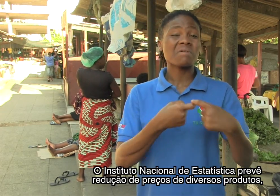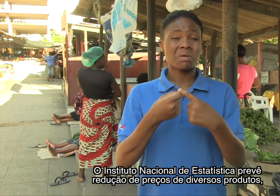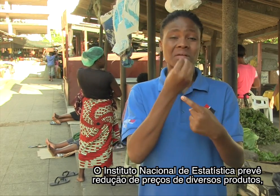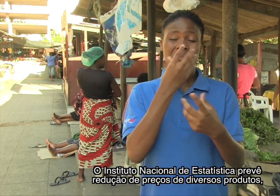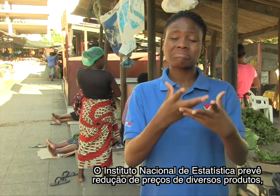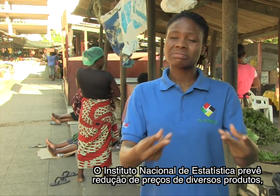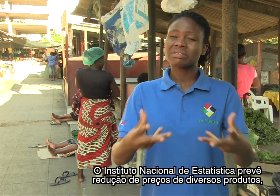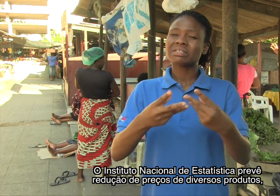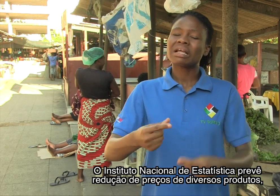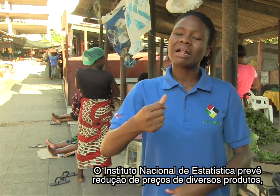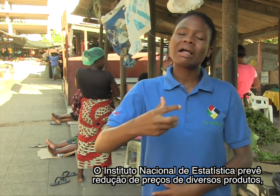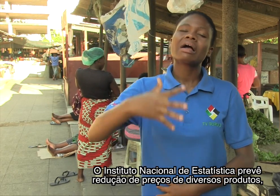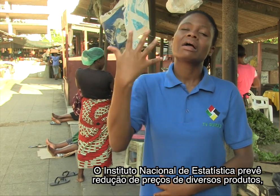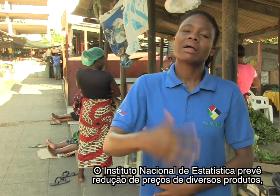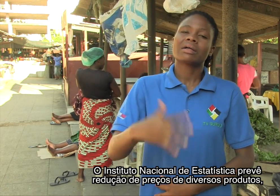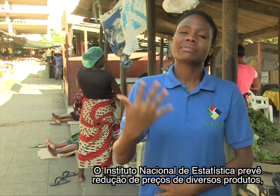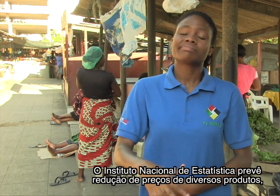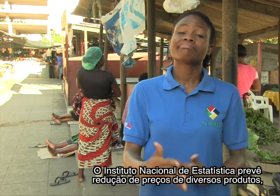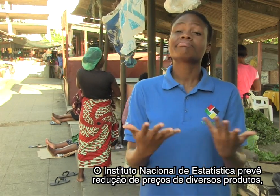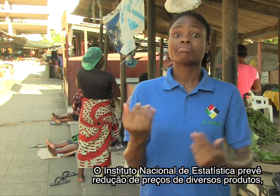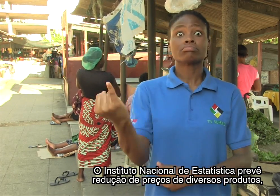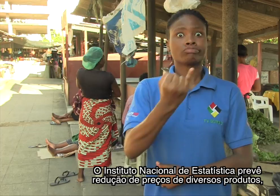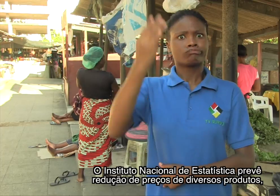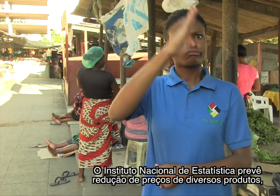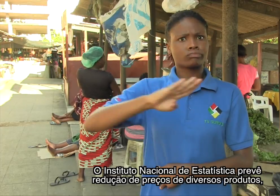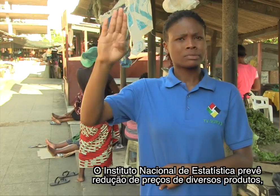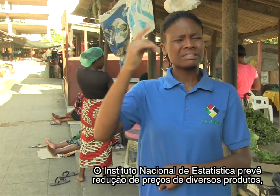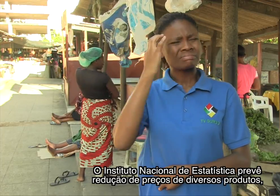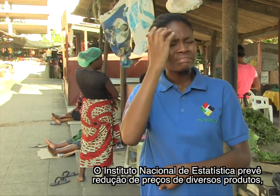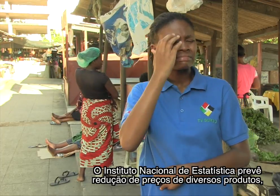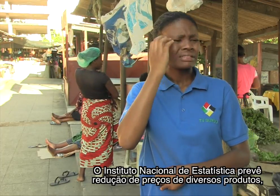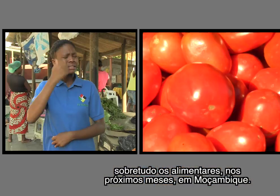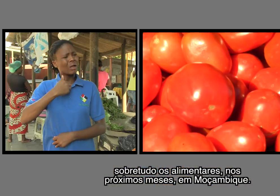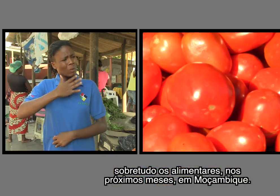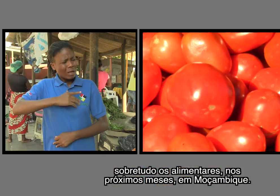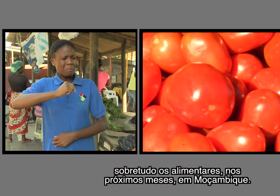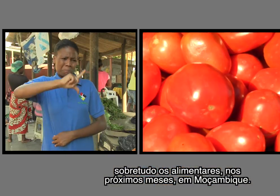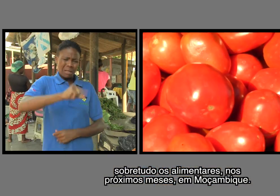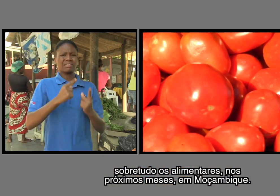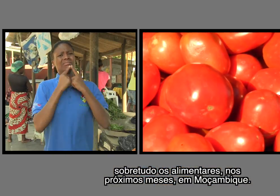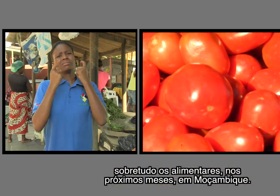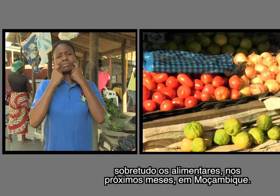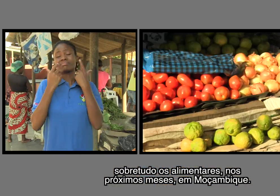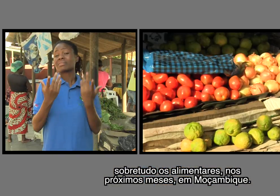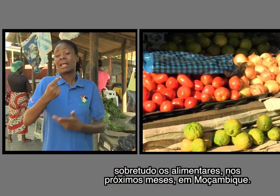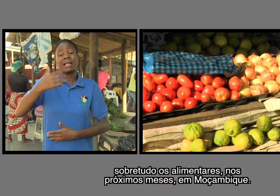O Instituto Nacional de Estatística prevê redução de preços de diversos produtos, sobretudo os alimentares, nos